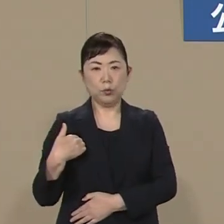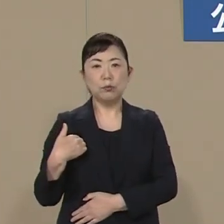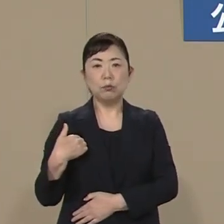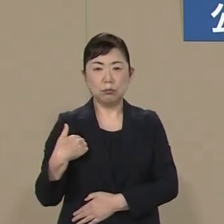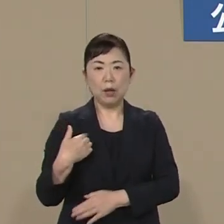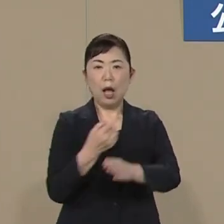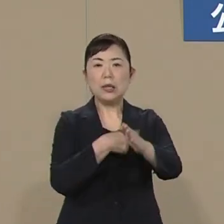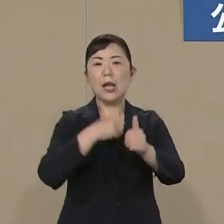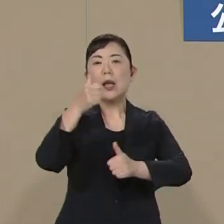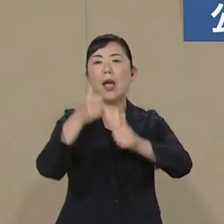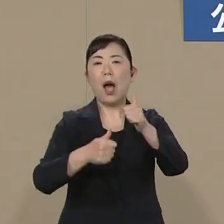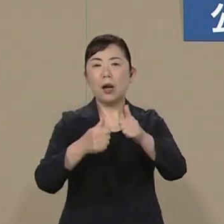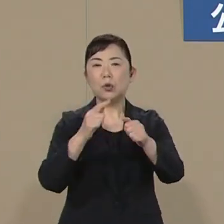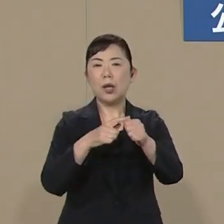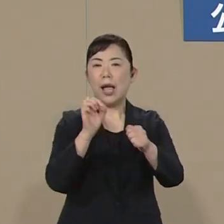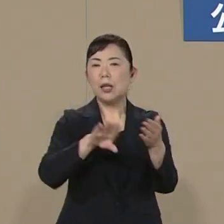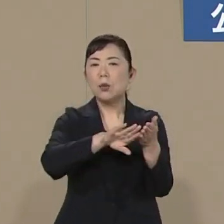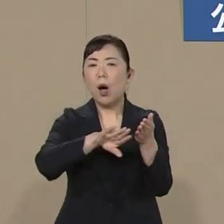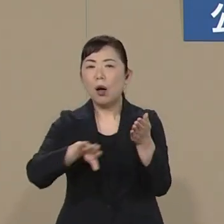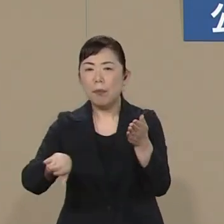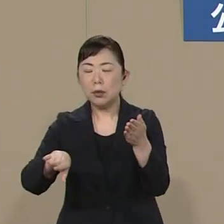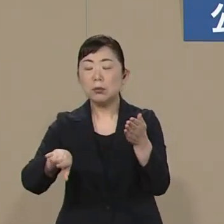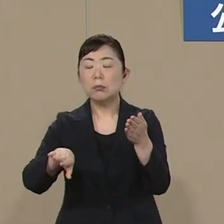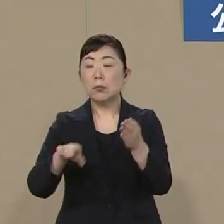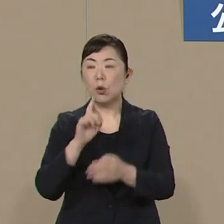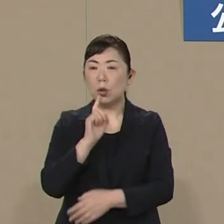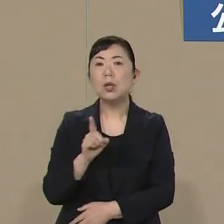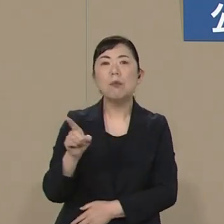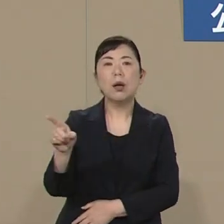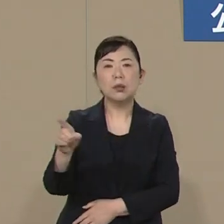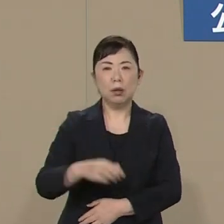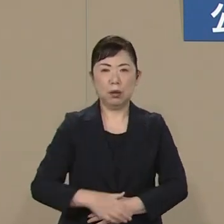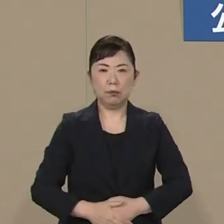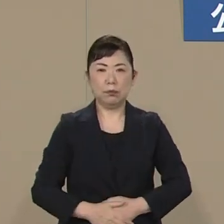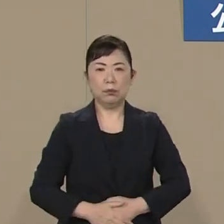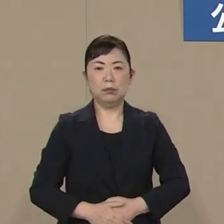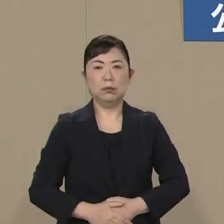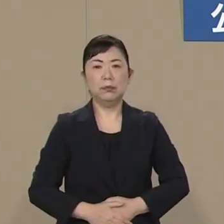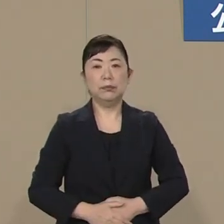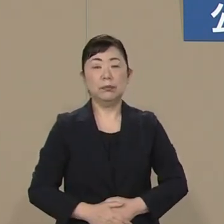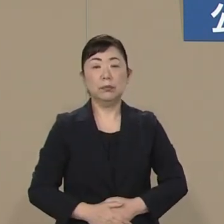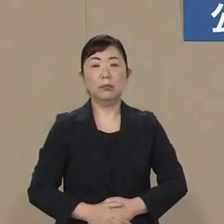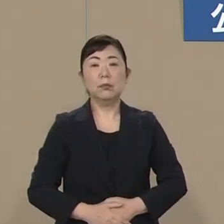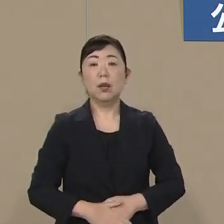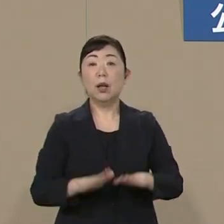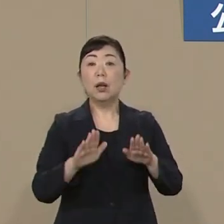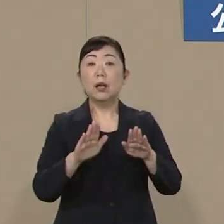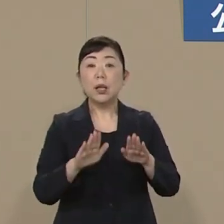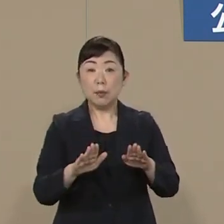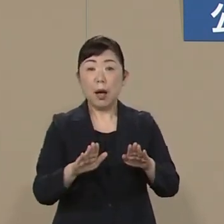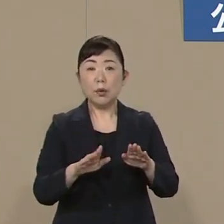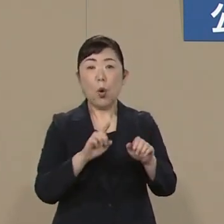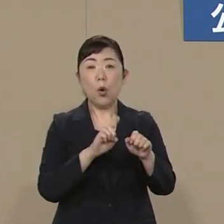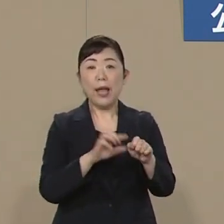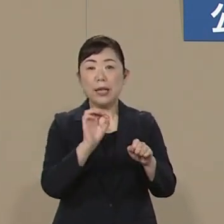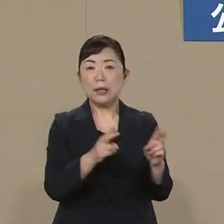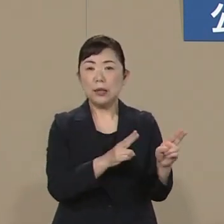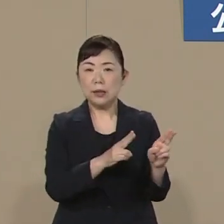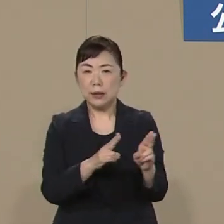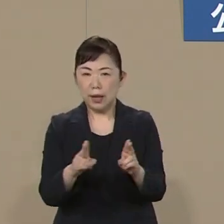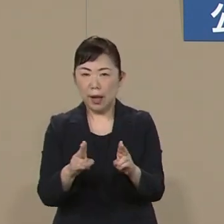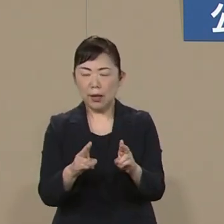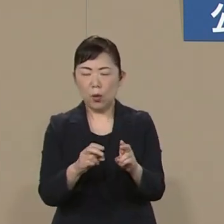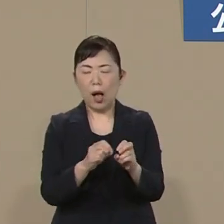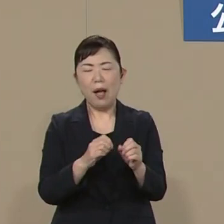政争の具にしないと前言を翻しました現行の年金制度が